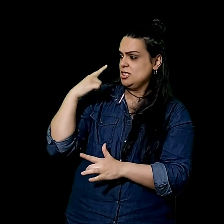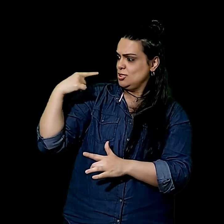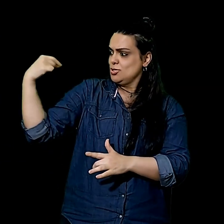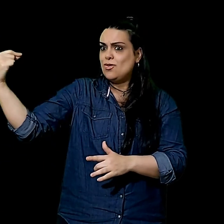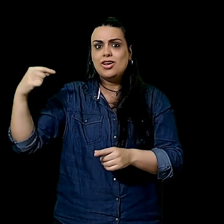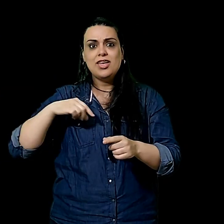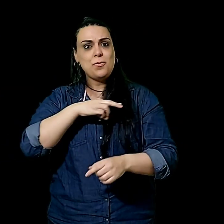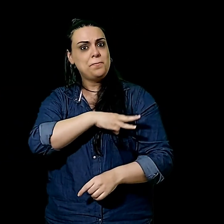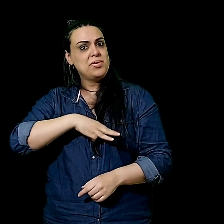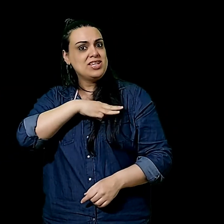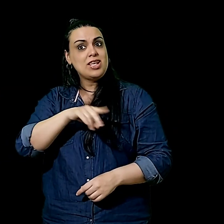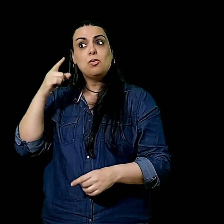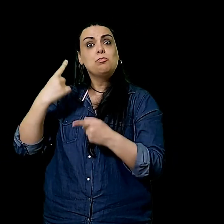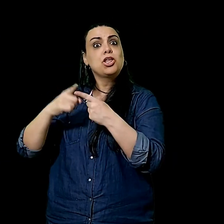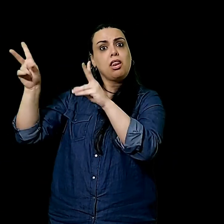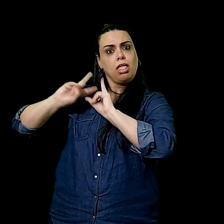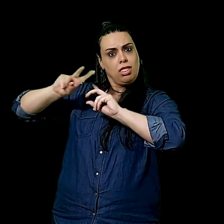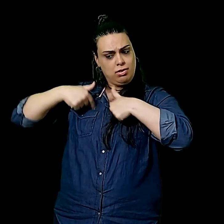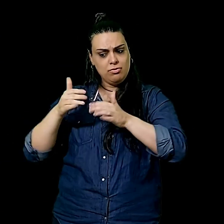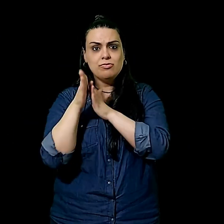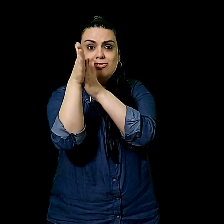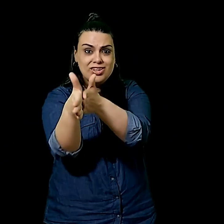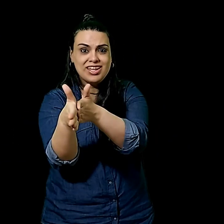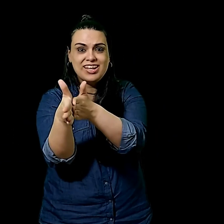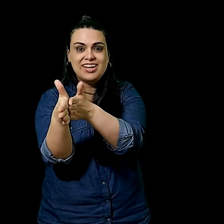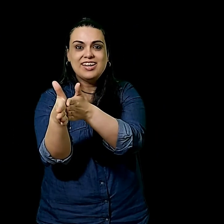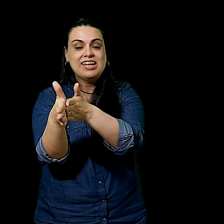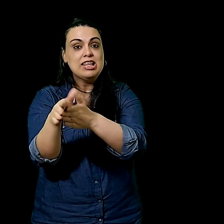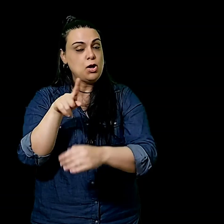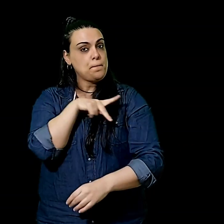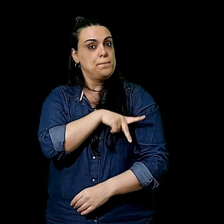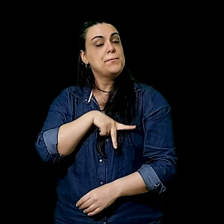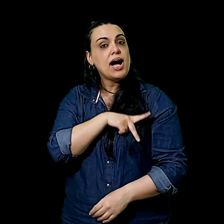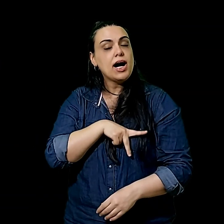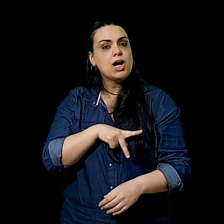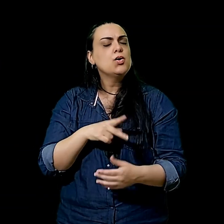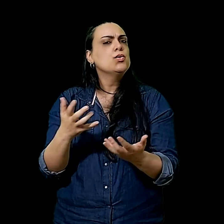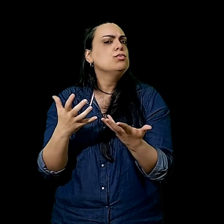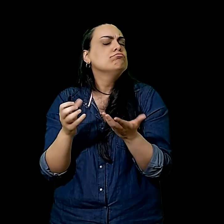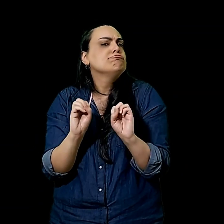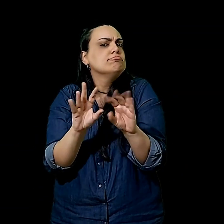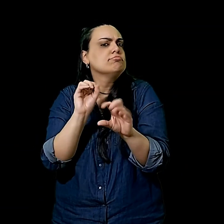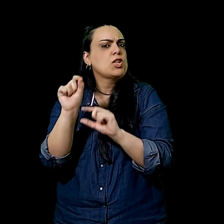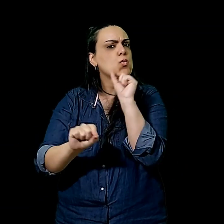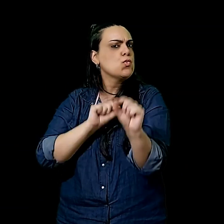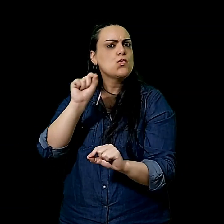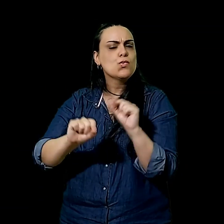está demonstrando aqui para Timóteo e também para nós, é que na verdade,